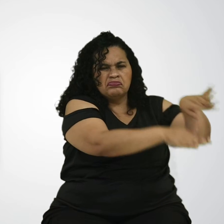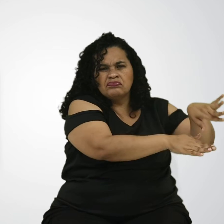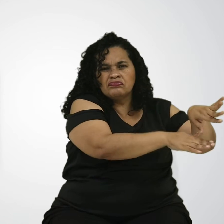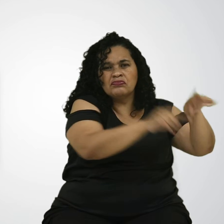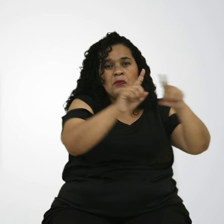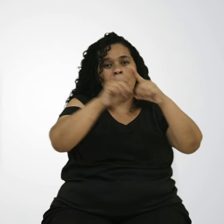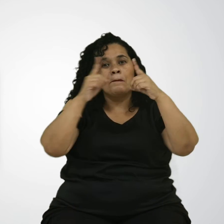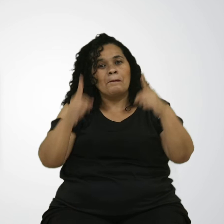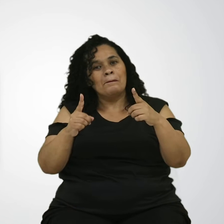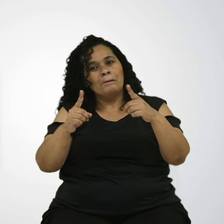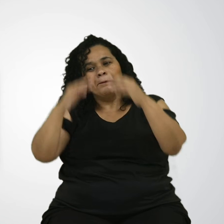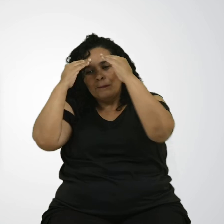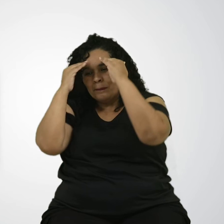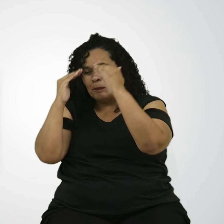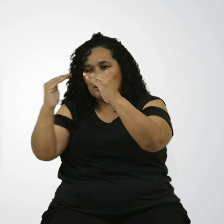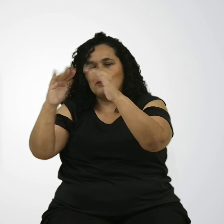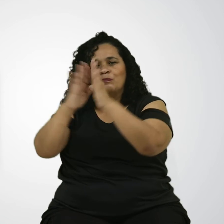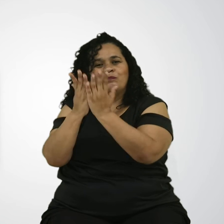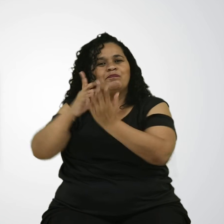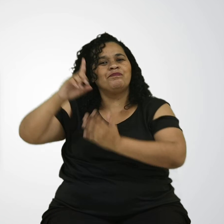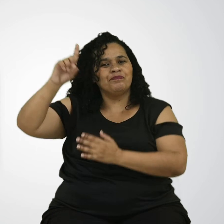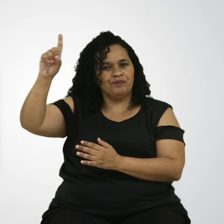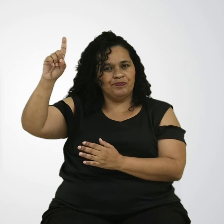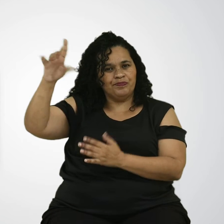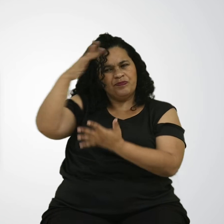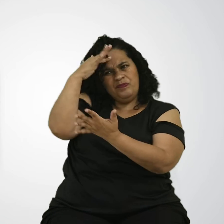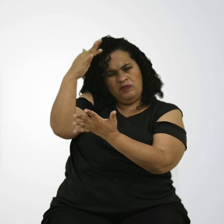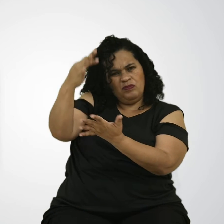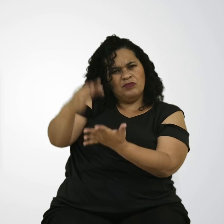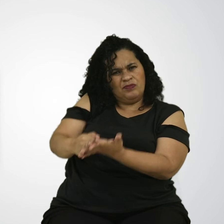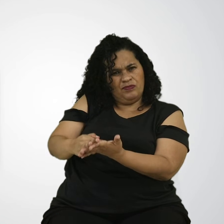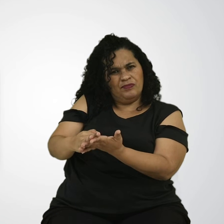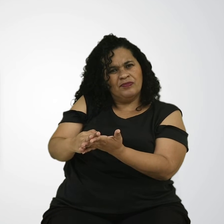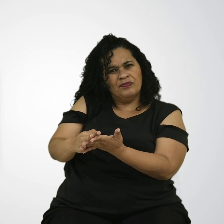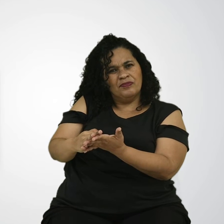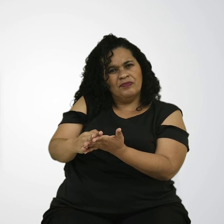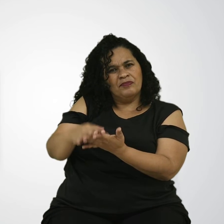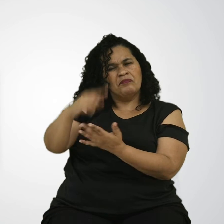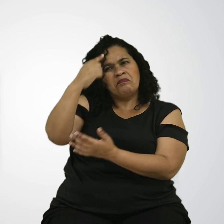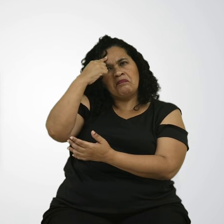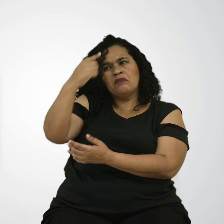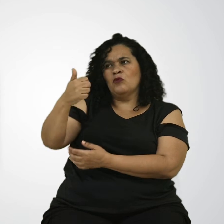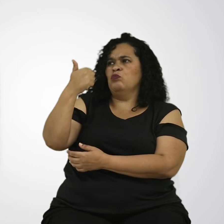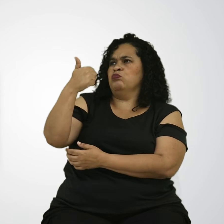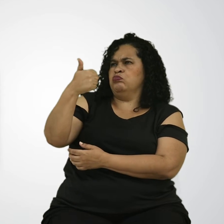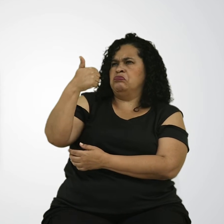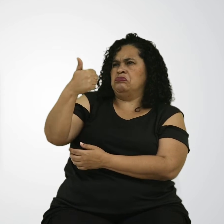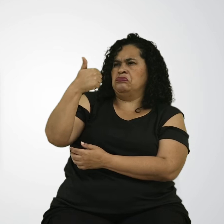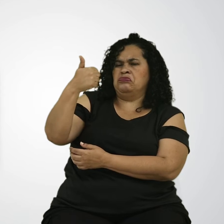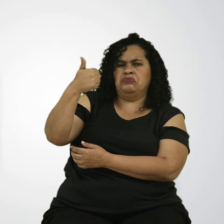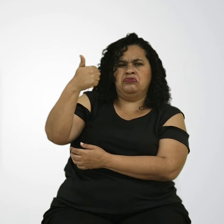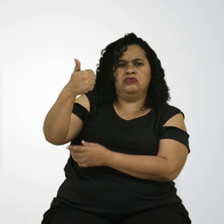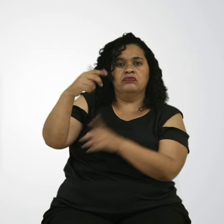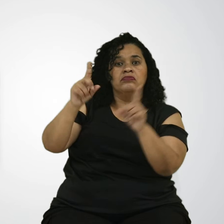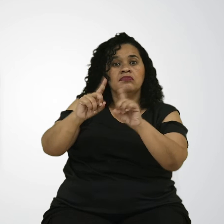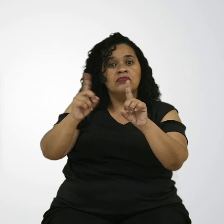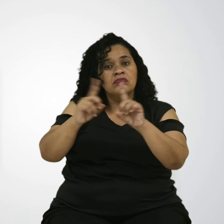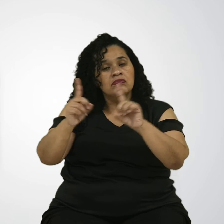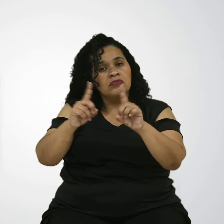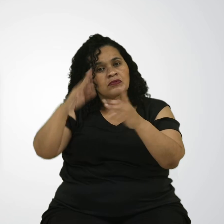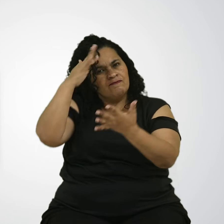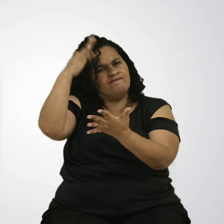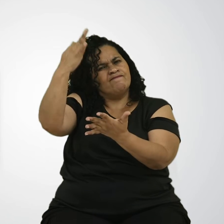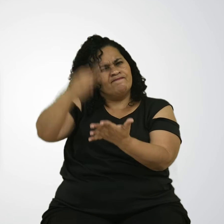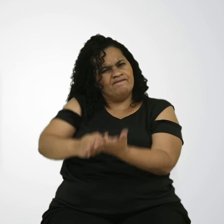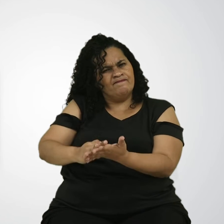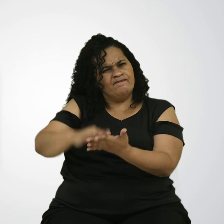Porque fé é isso. Fé não é pensamento positivo. Fé não é positivismo. Fé é você confiar naquilo que saiu da